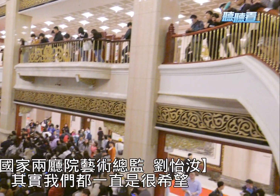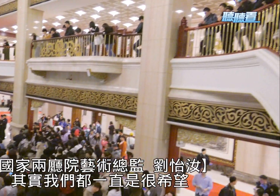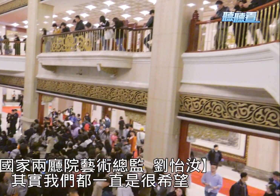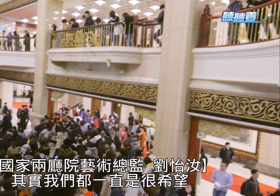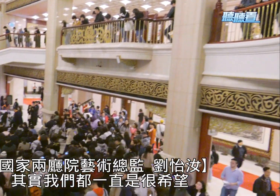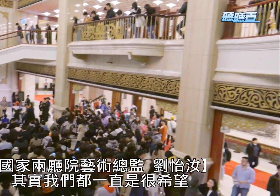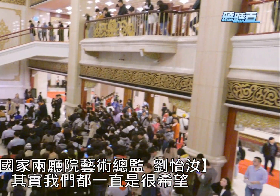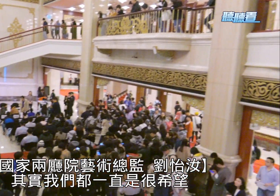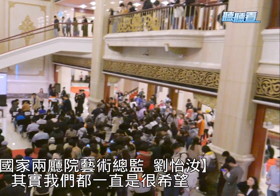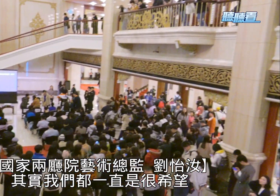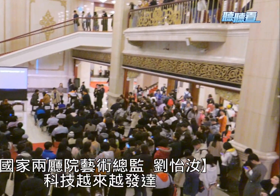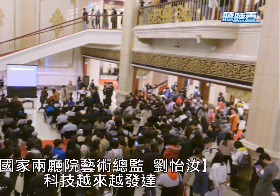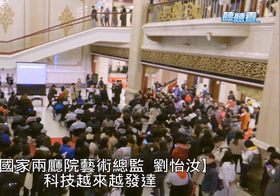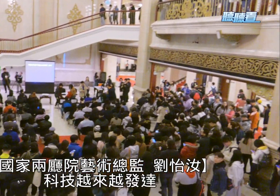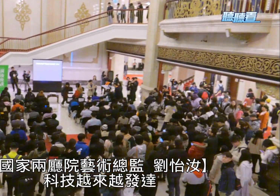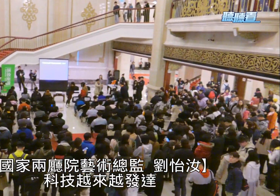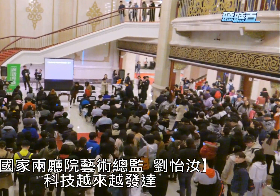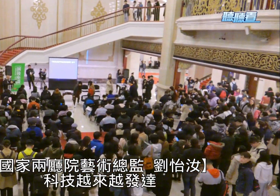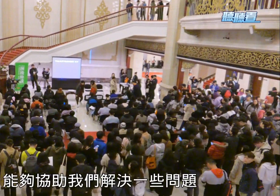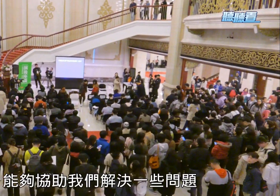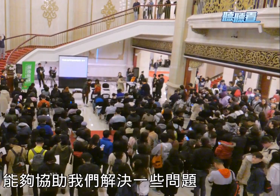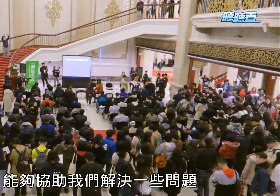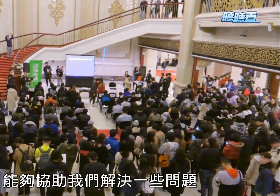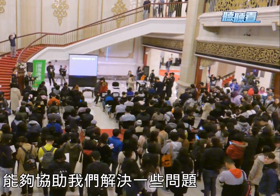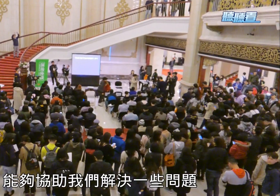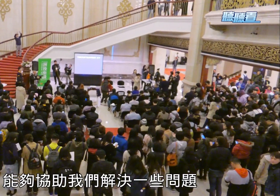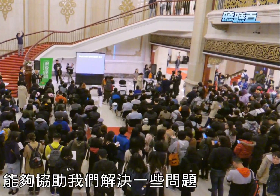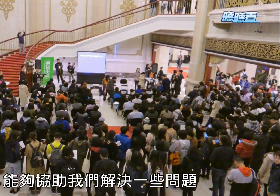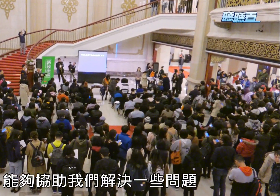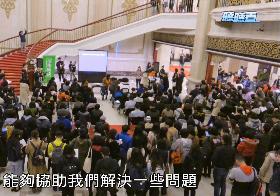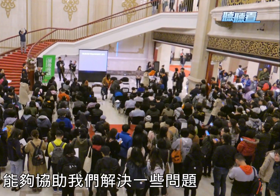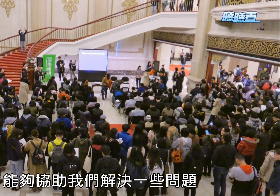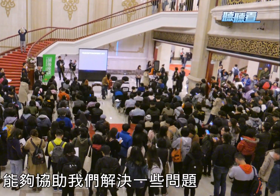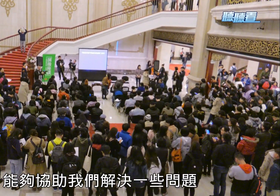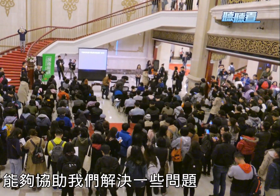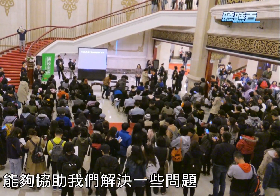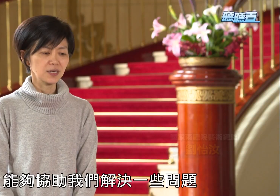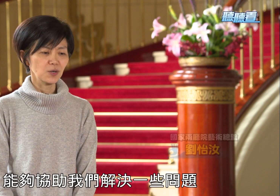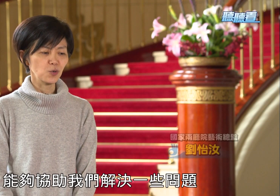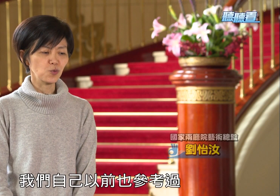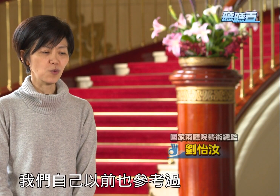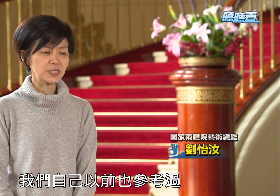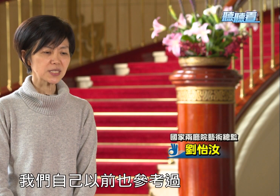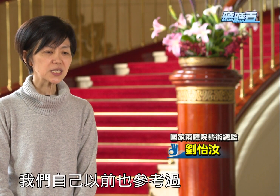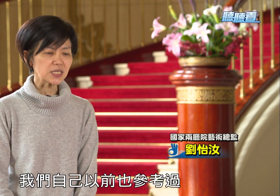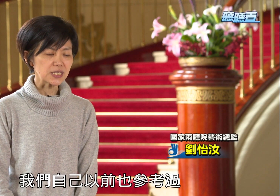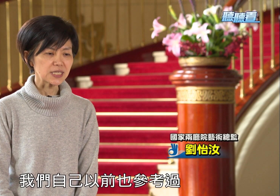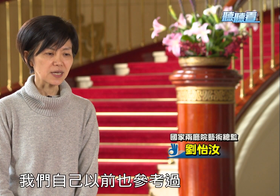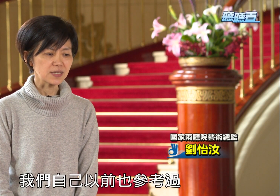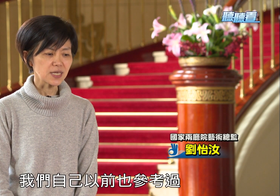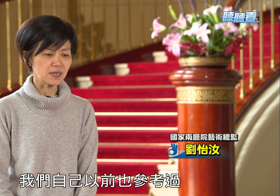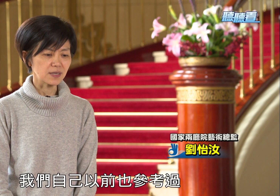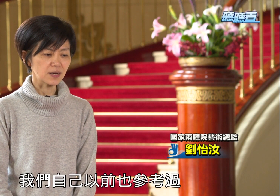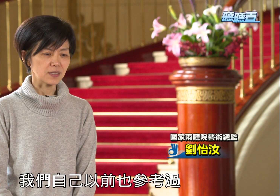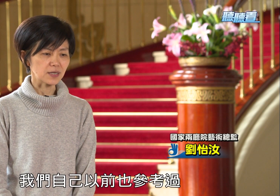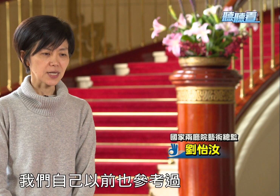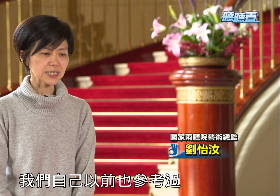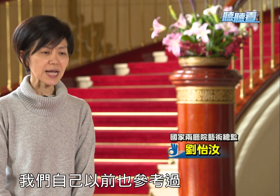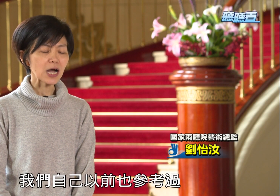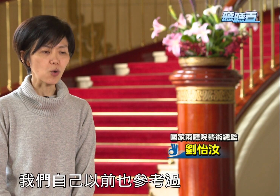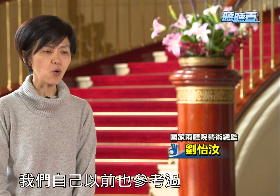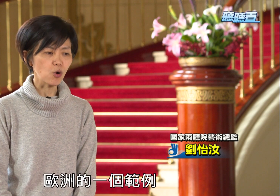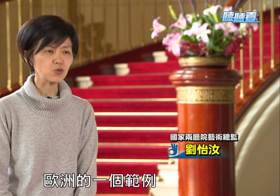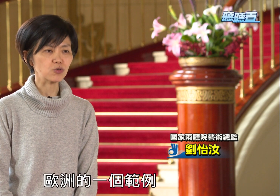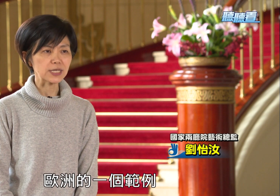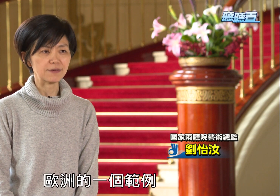其实我们都一直很希望科技越来越发达，能够协助我们解决一些问题哦。我们自己以前也